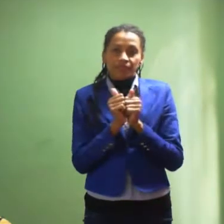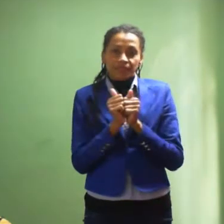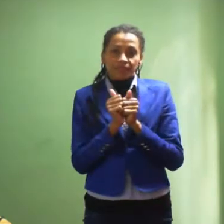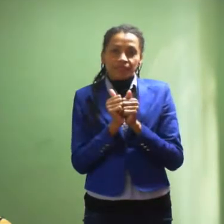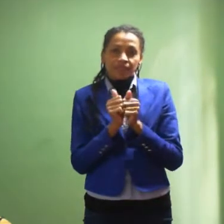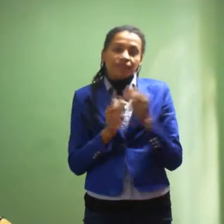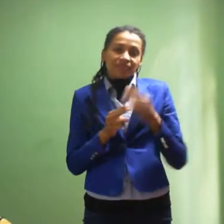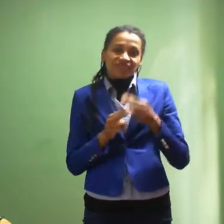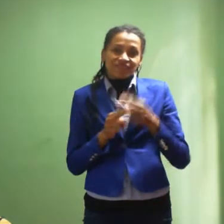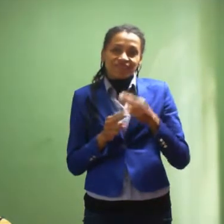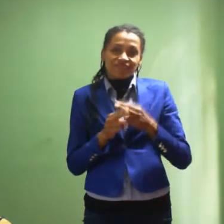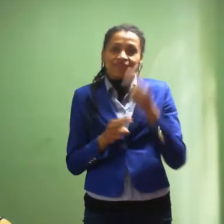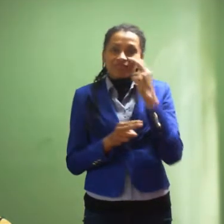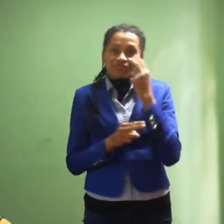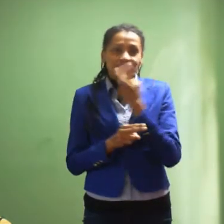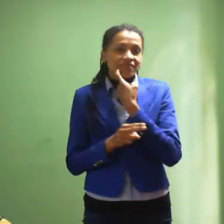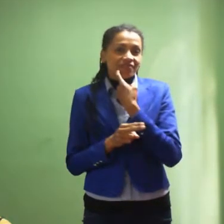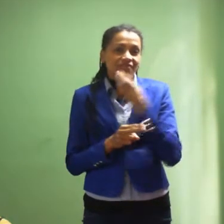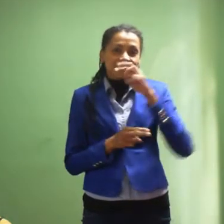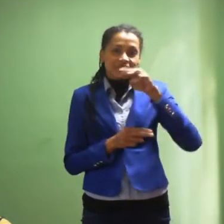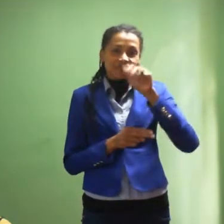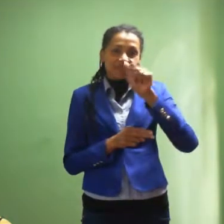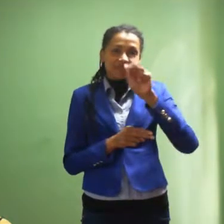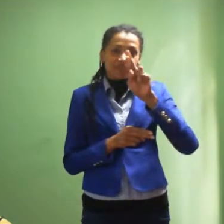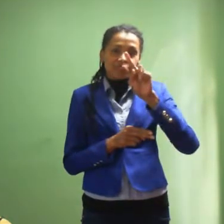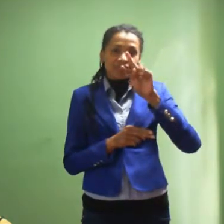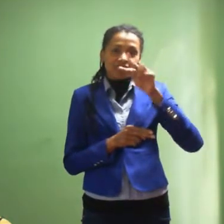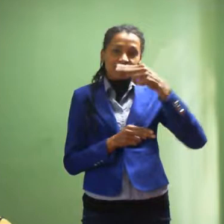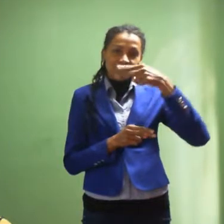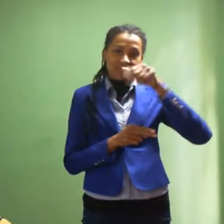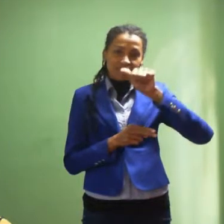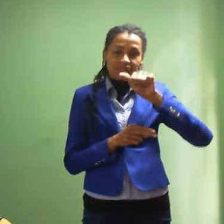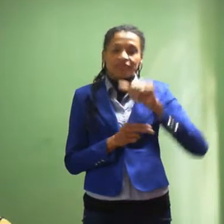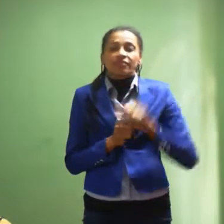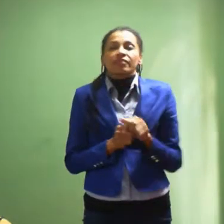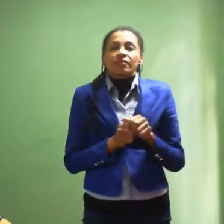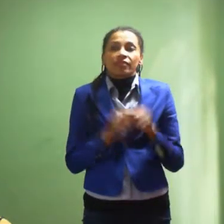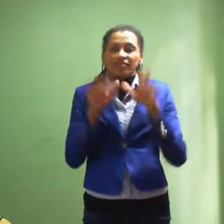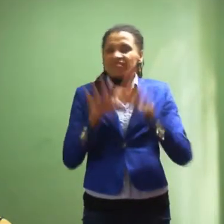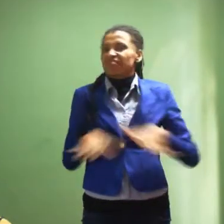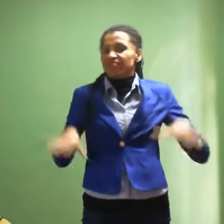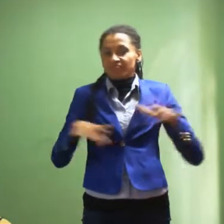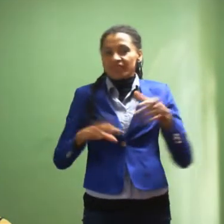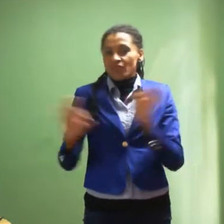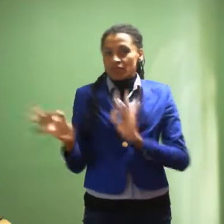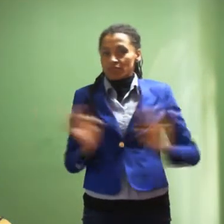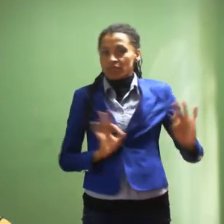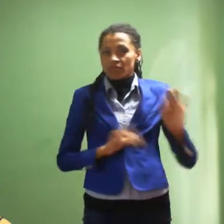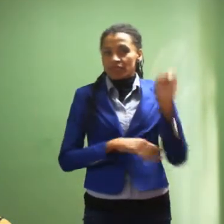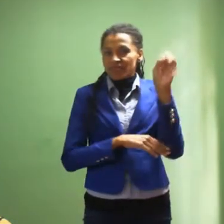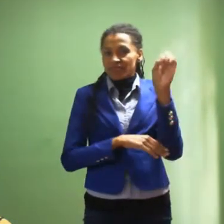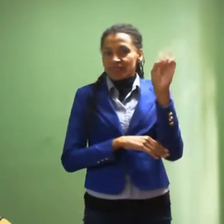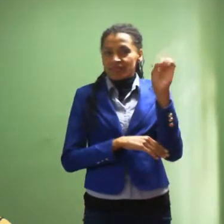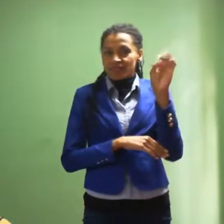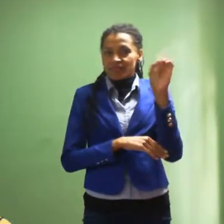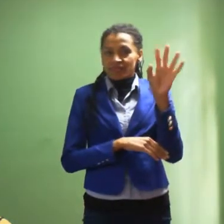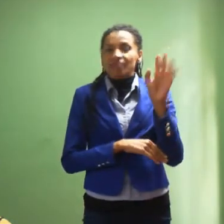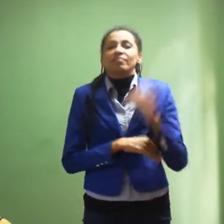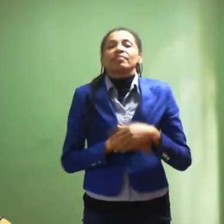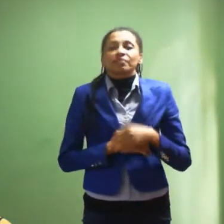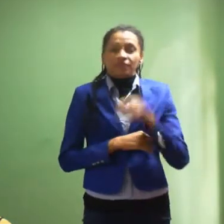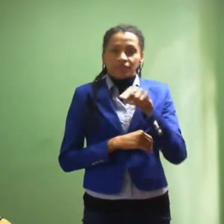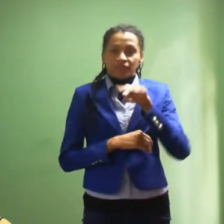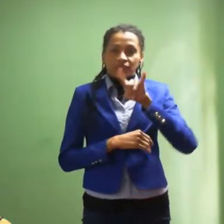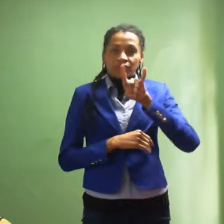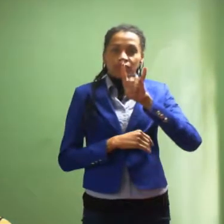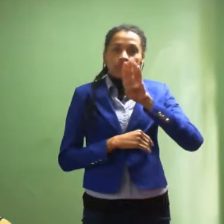Marta Cecilia Denis Cajiao, en logística, en la organización de todo lo previo a esta videoconferencia, Nubia Sánchez,